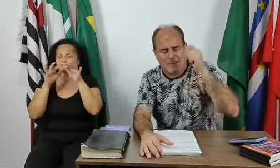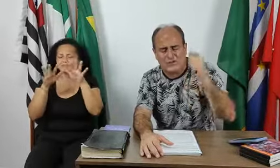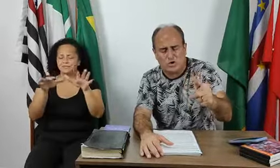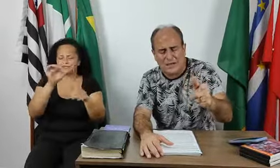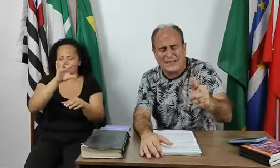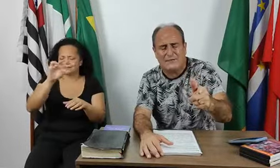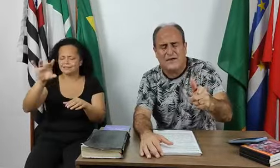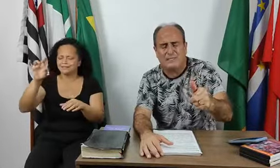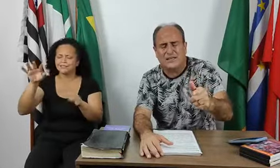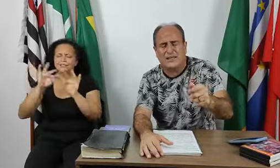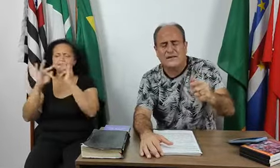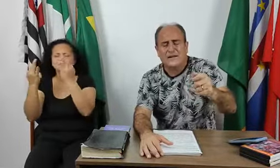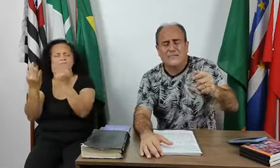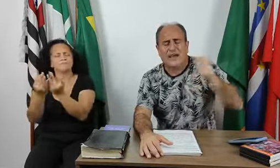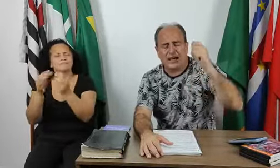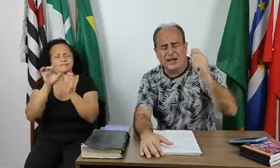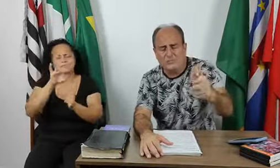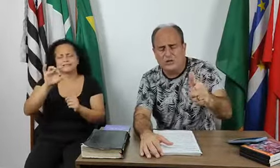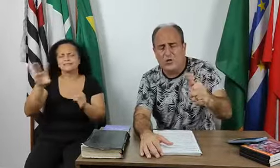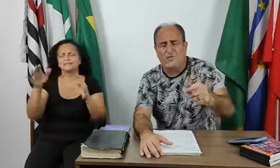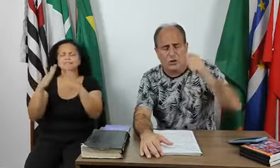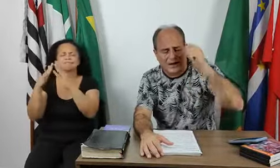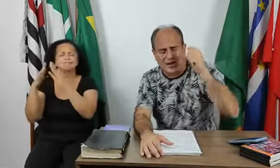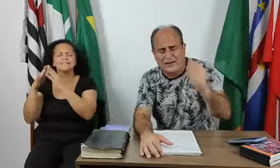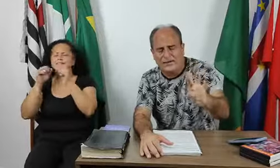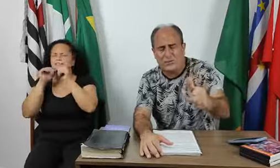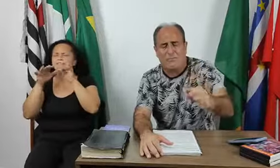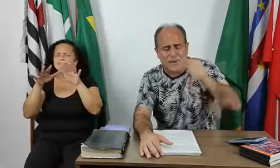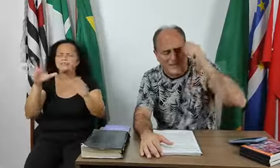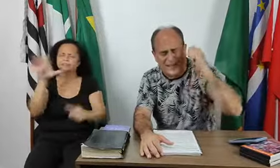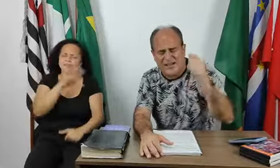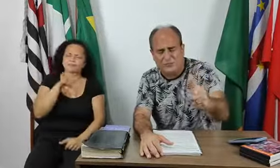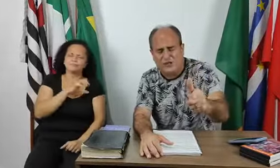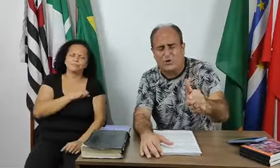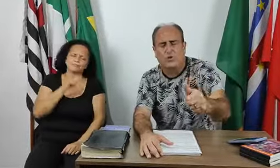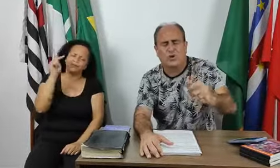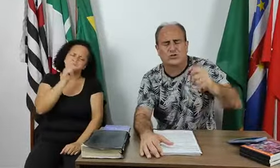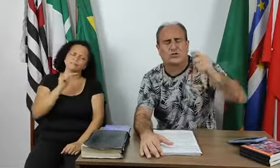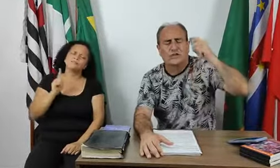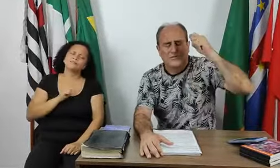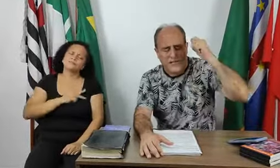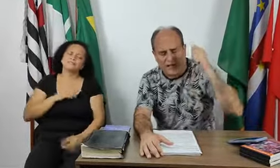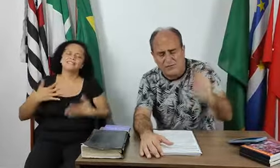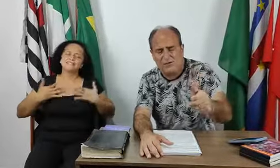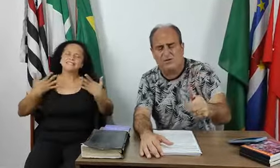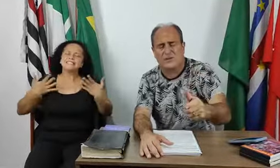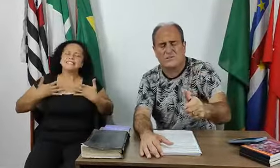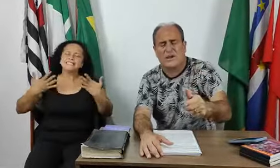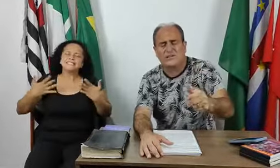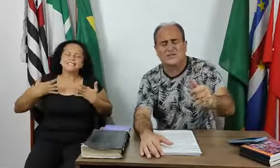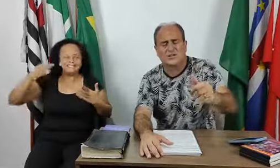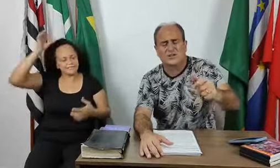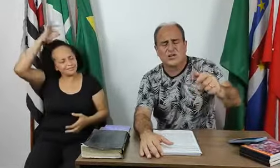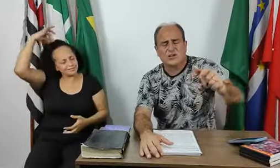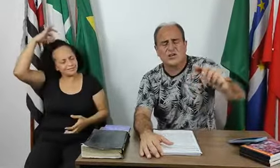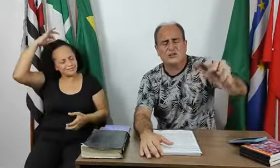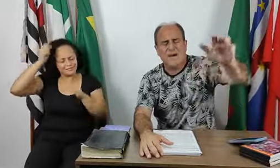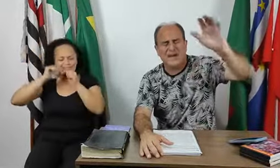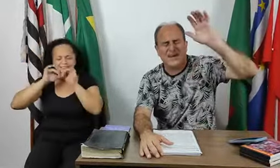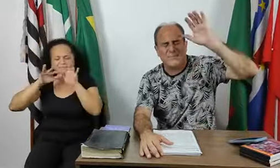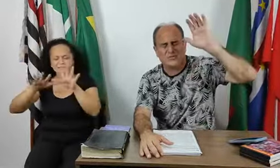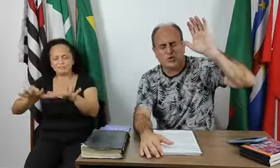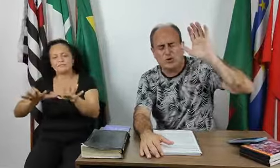lar, abençoa cada família. Derrama o teu amor, derrama a tua paz, derrama o teu gozo, derrama as suas bênçãos.